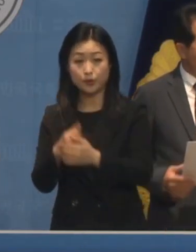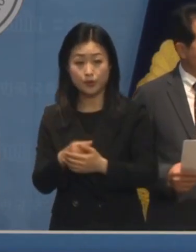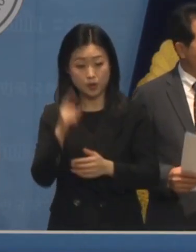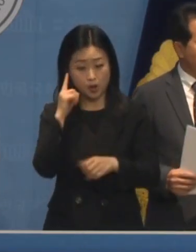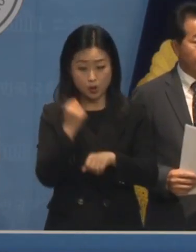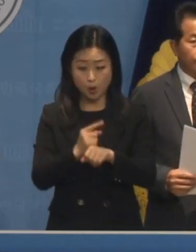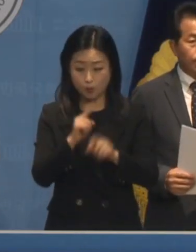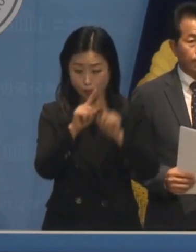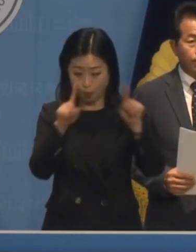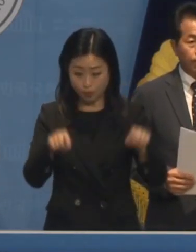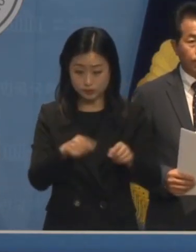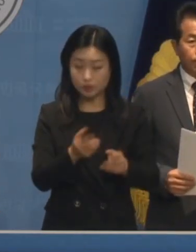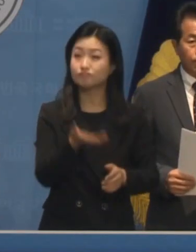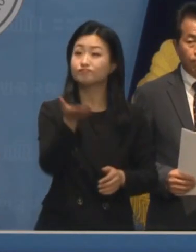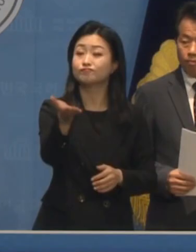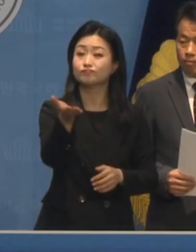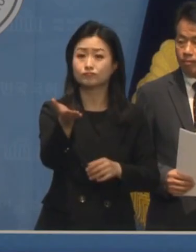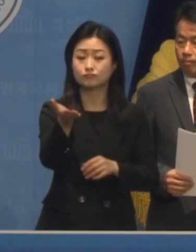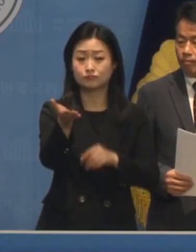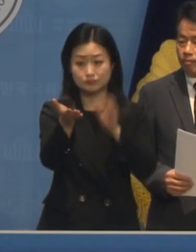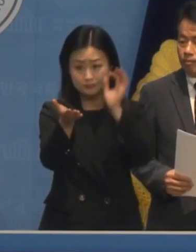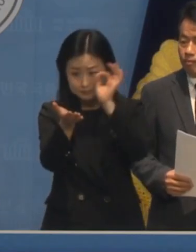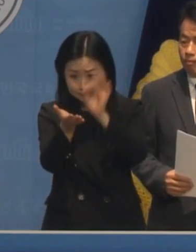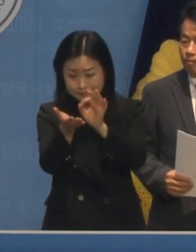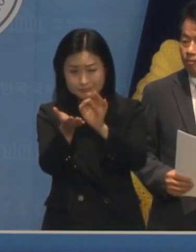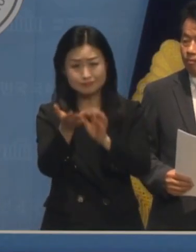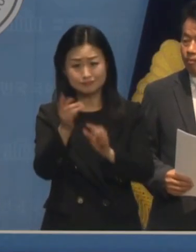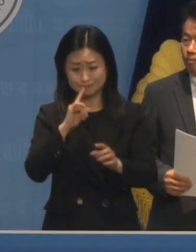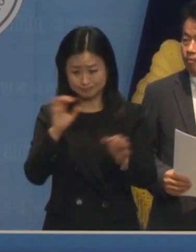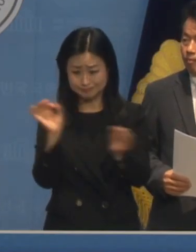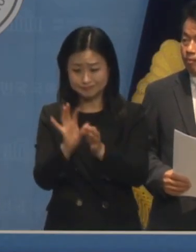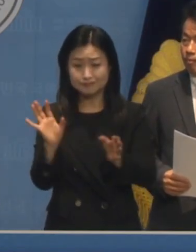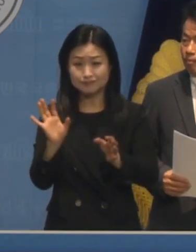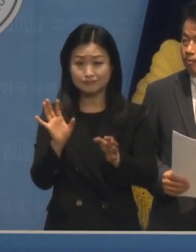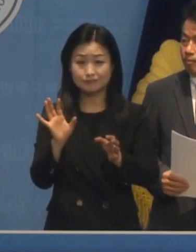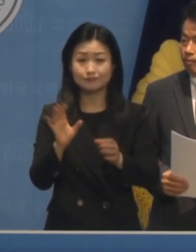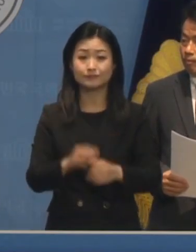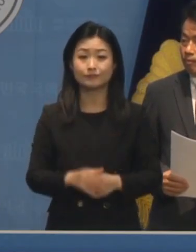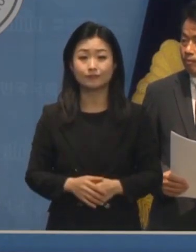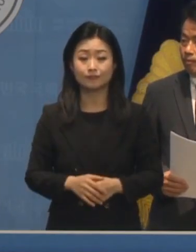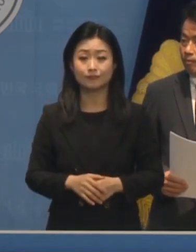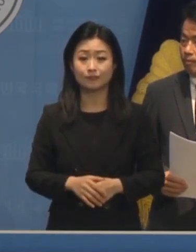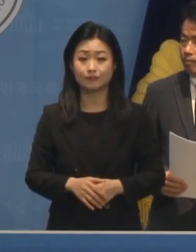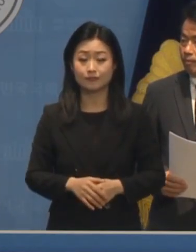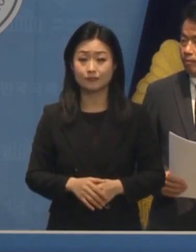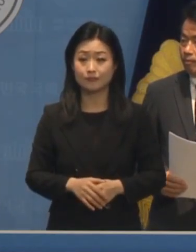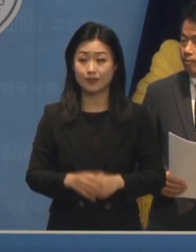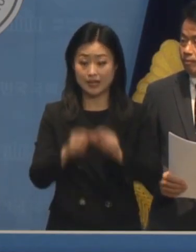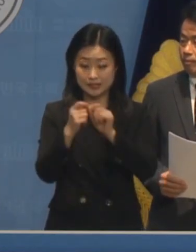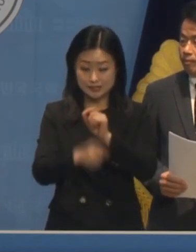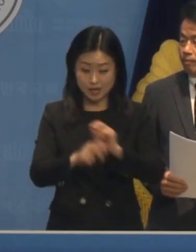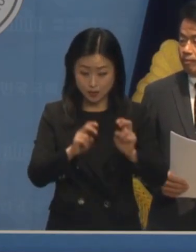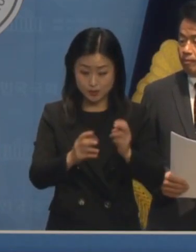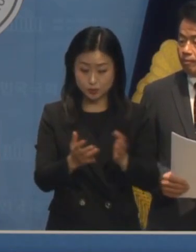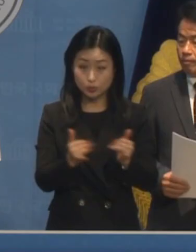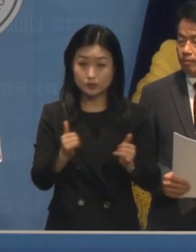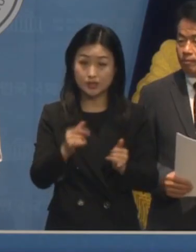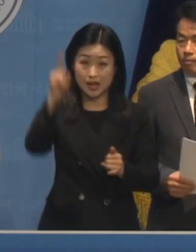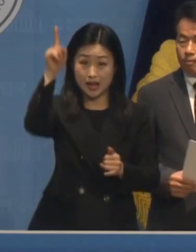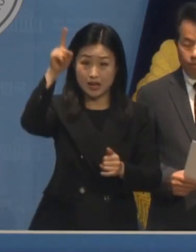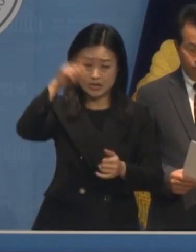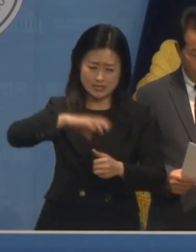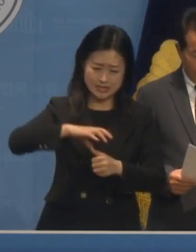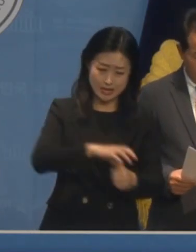연구보고서를 들이밀고 어 인천공 공사는 자사 노동자들을 탄하고